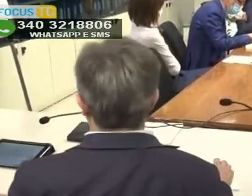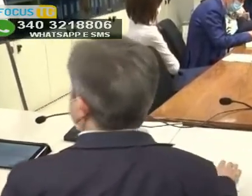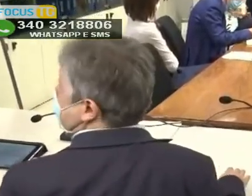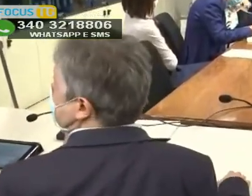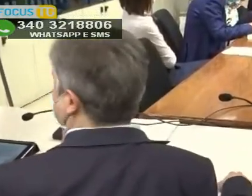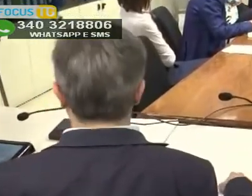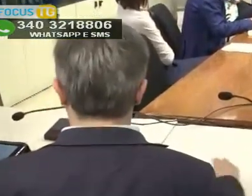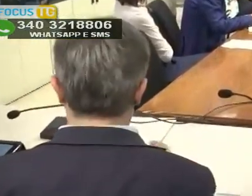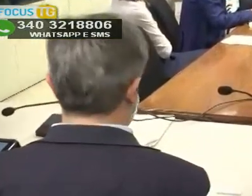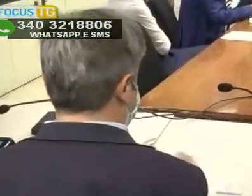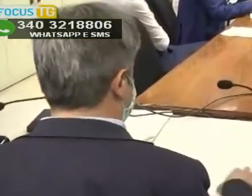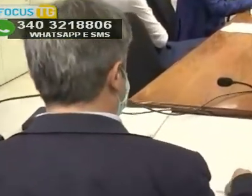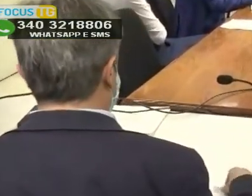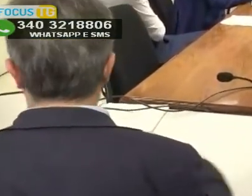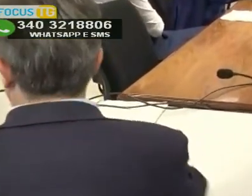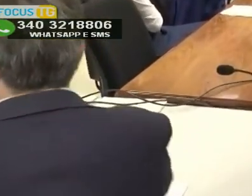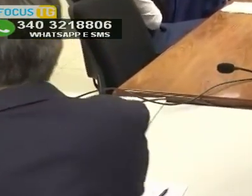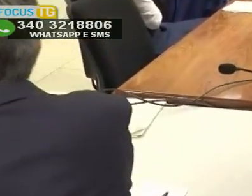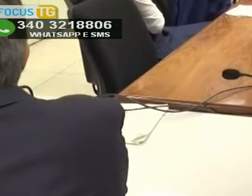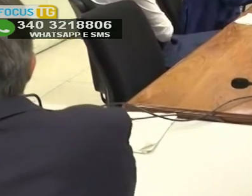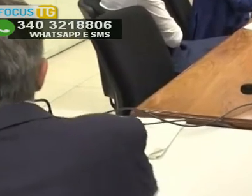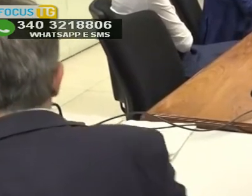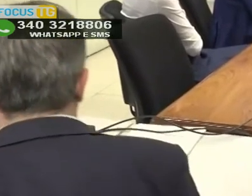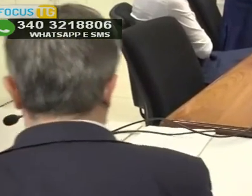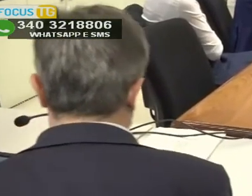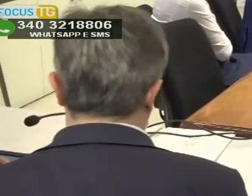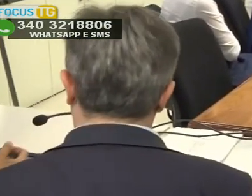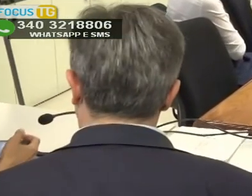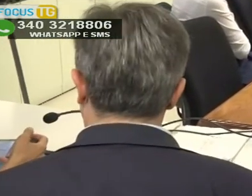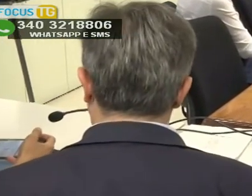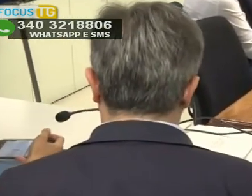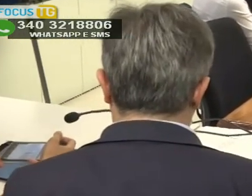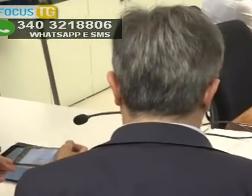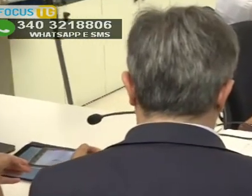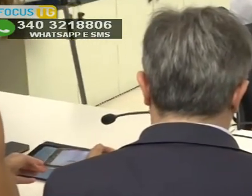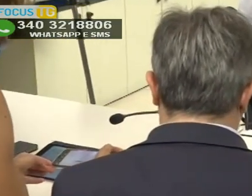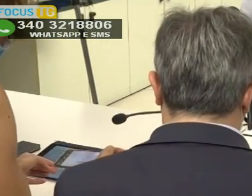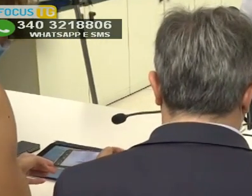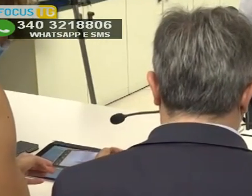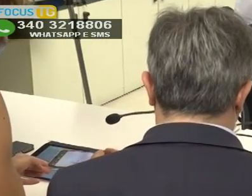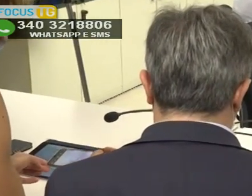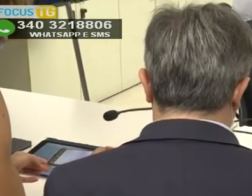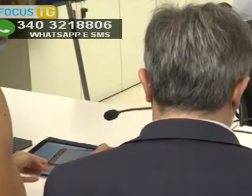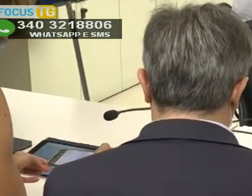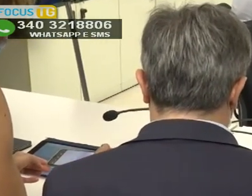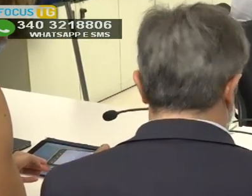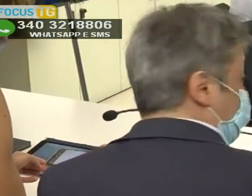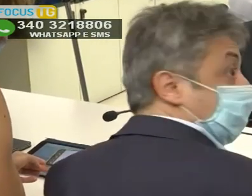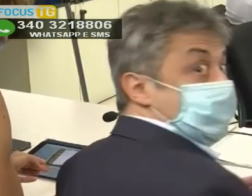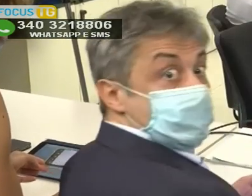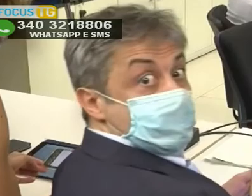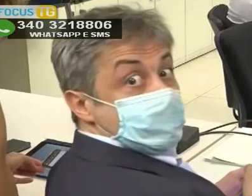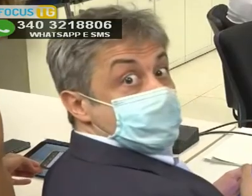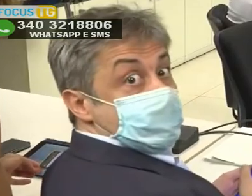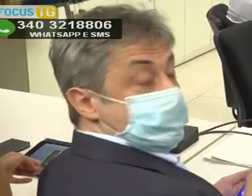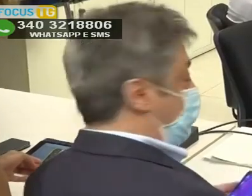definitiva se è positivo, ma se è positivo lo confermiamo con la biologia molecolare. Quindi tutti i positivi poi arrivano da